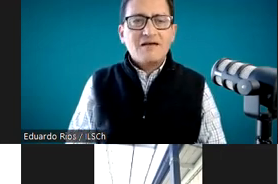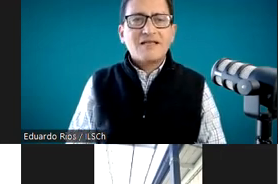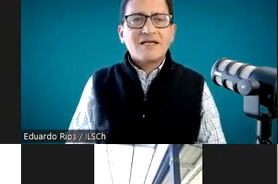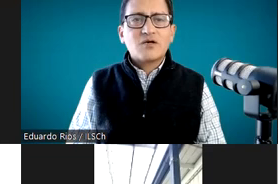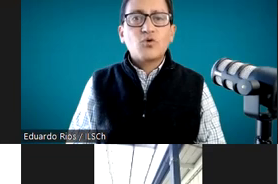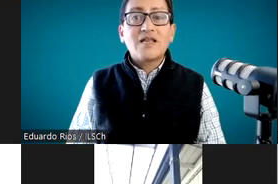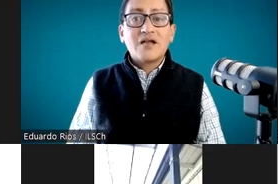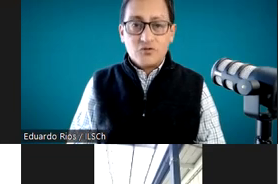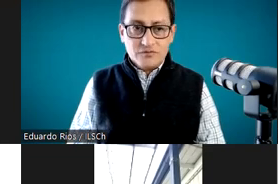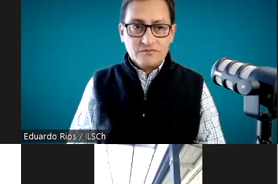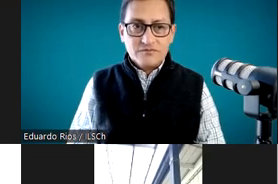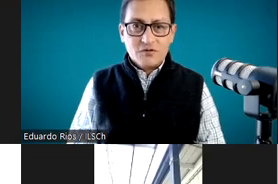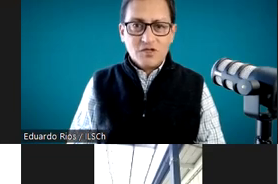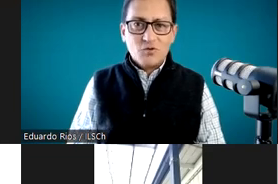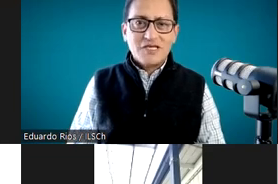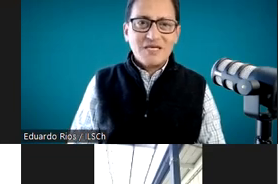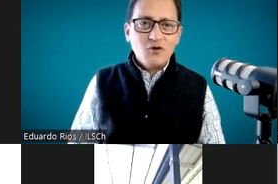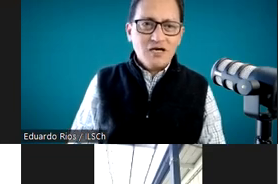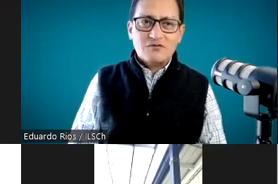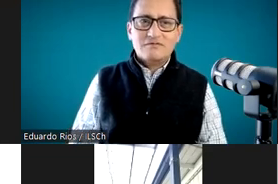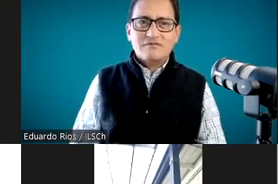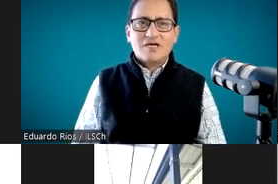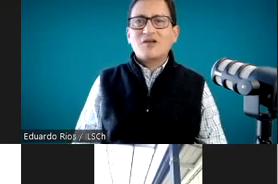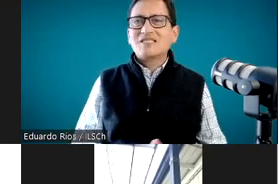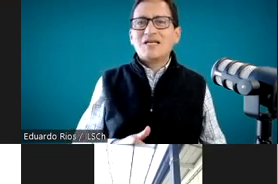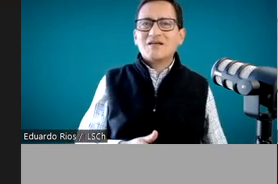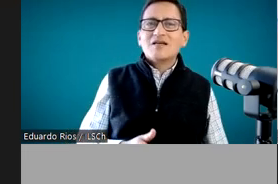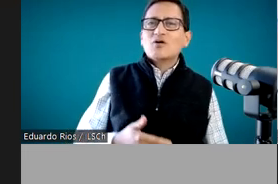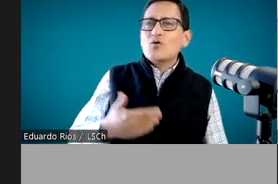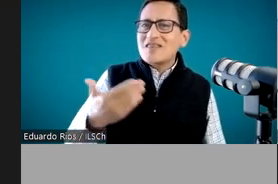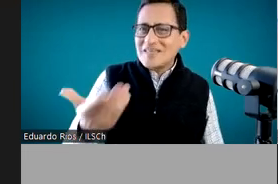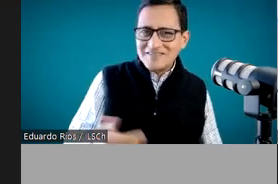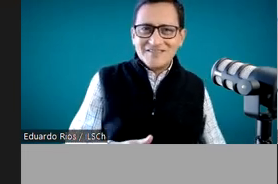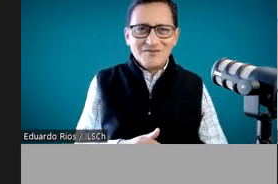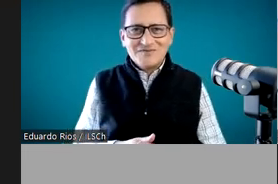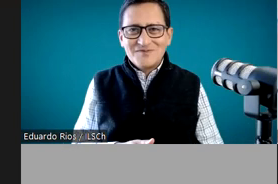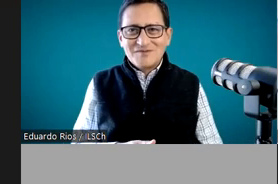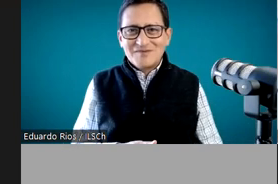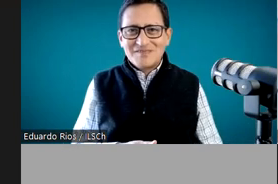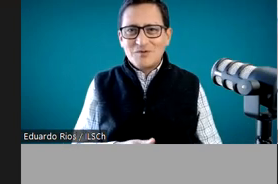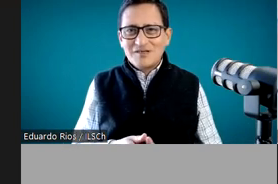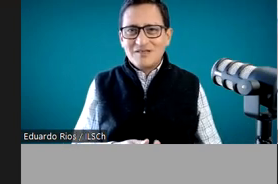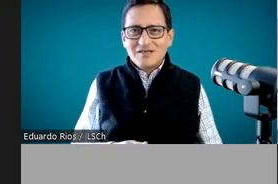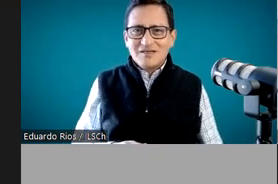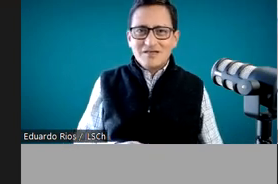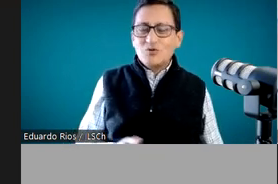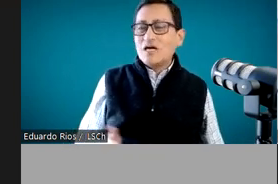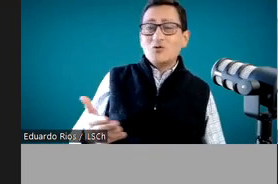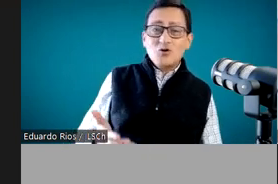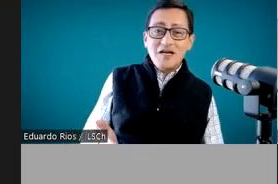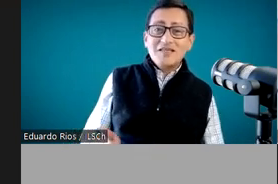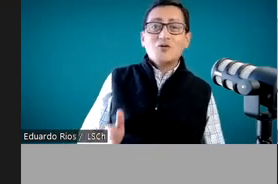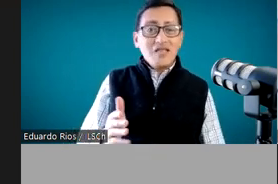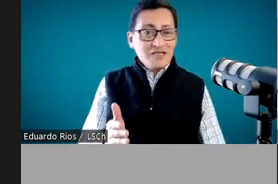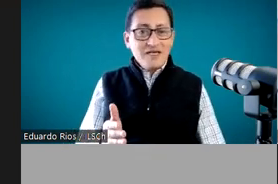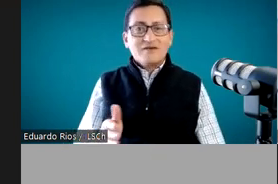para hablar del cuidado, cuando protegemos algo, cuando le decimos a alguien, cuídate, ¿cierto? Después, ha sido un